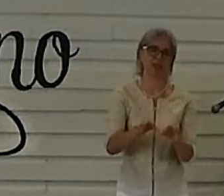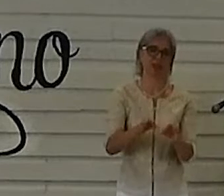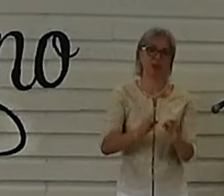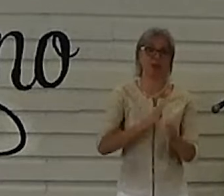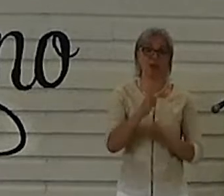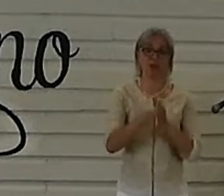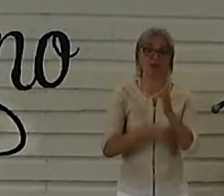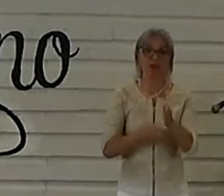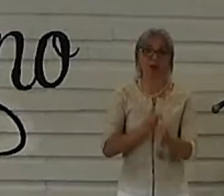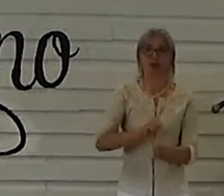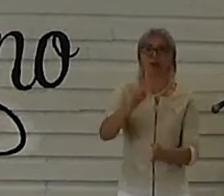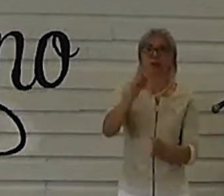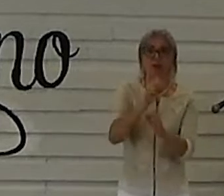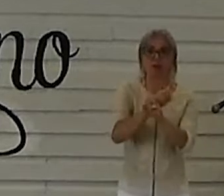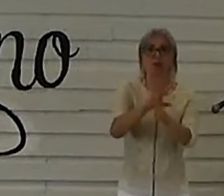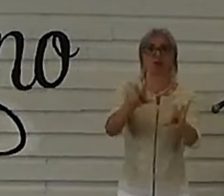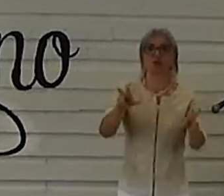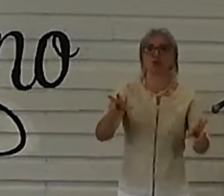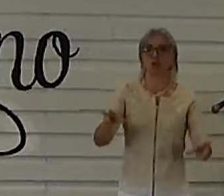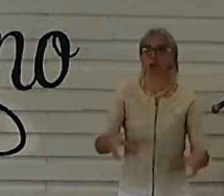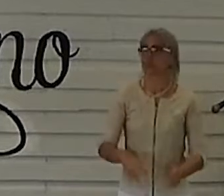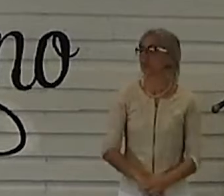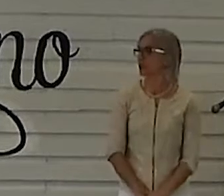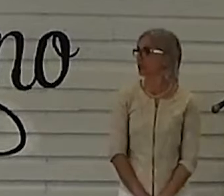qua. Ieri.